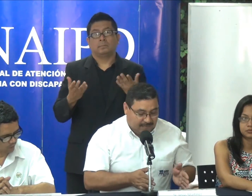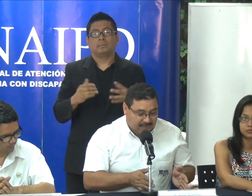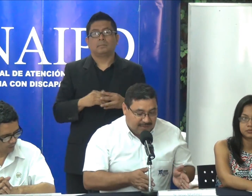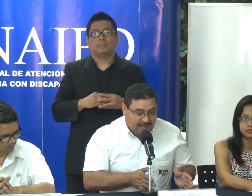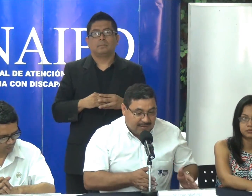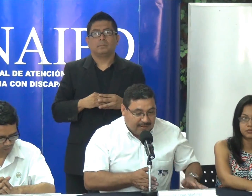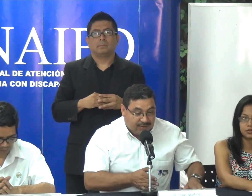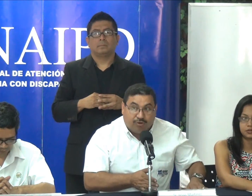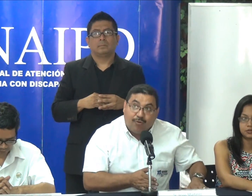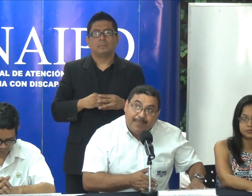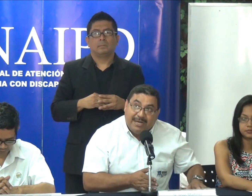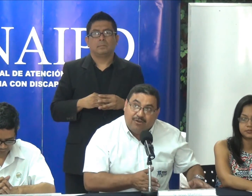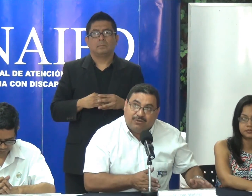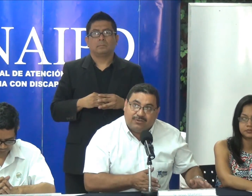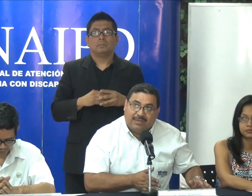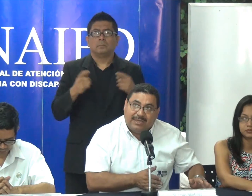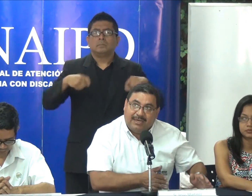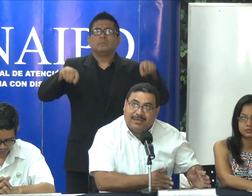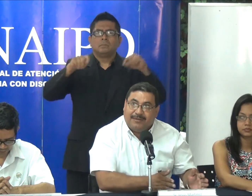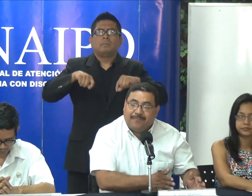porque son